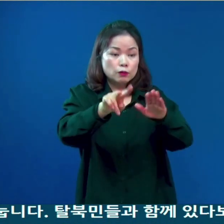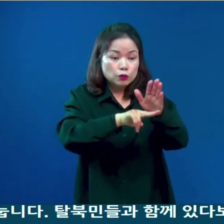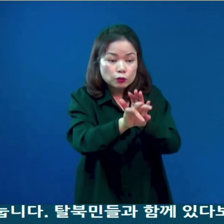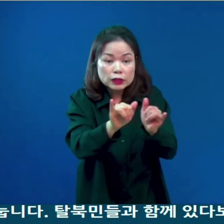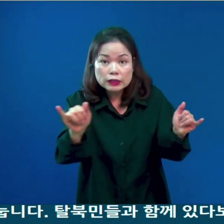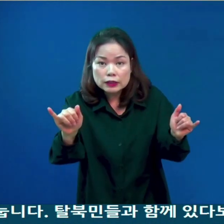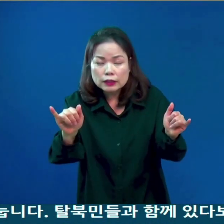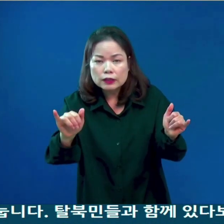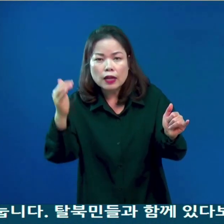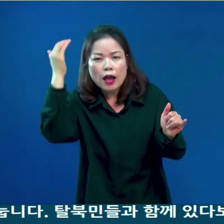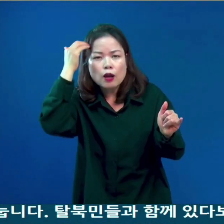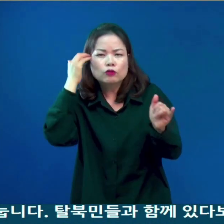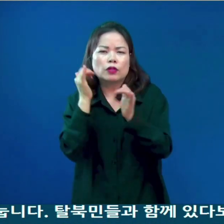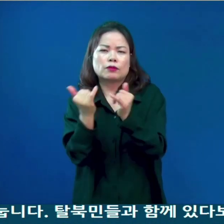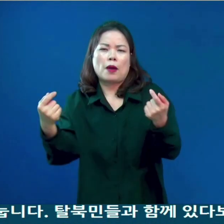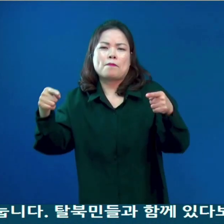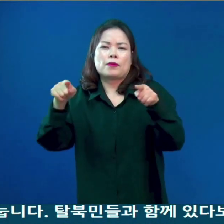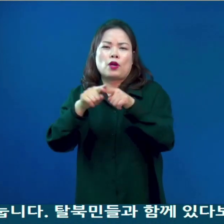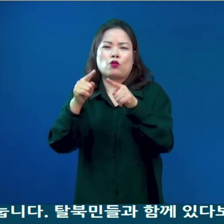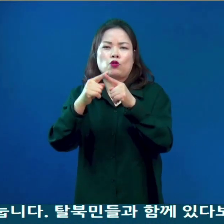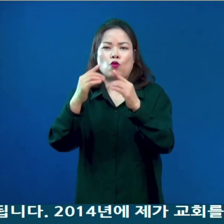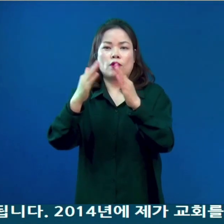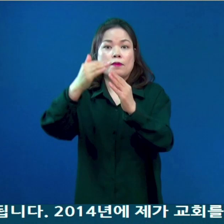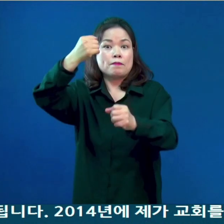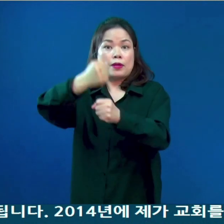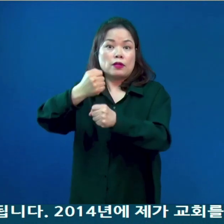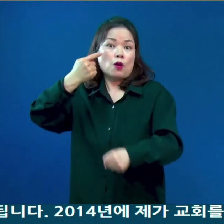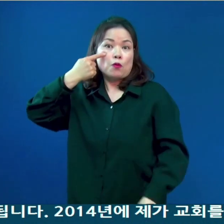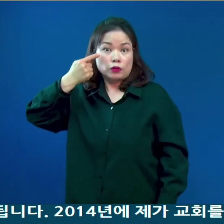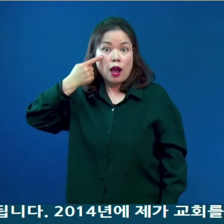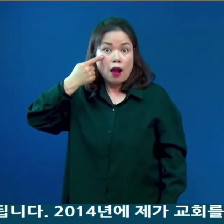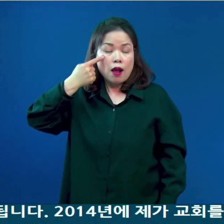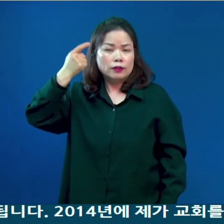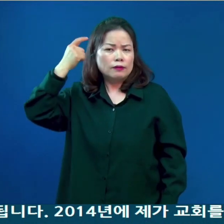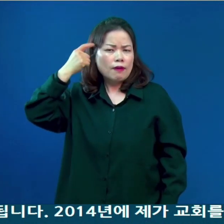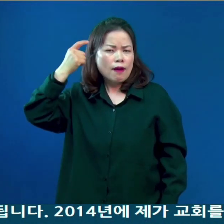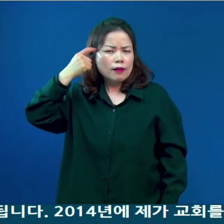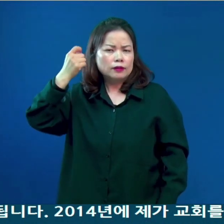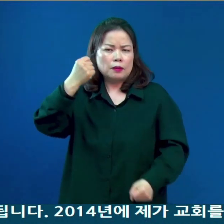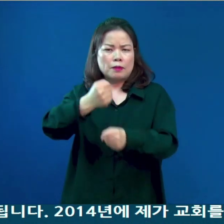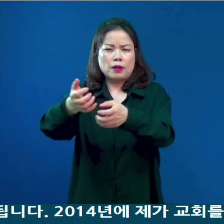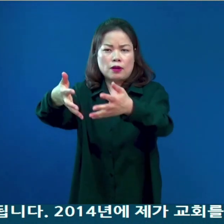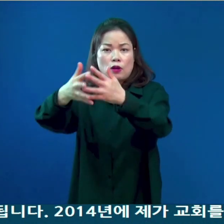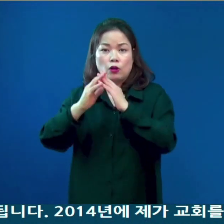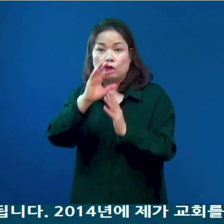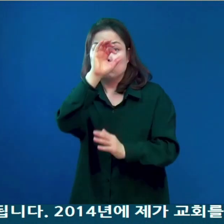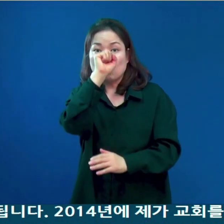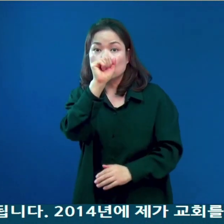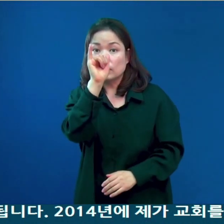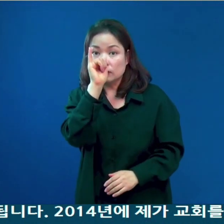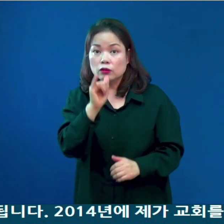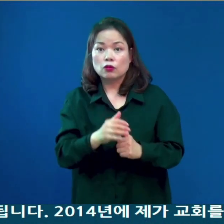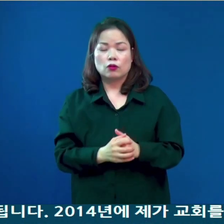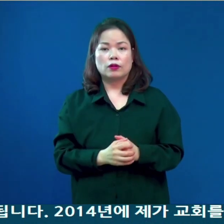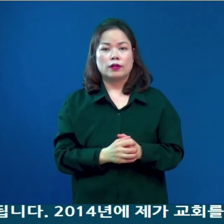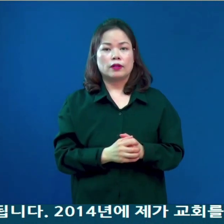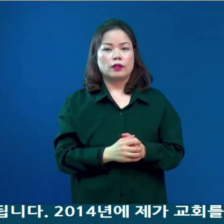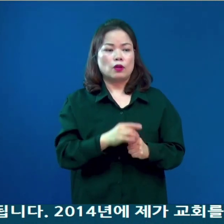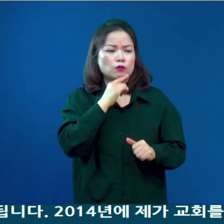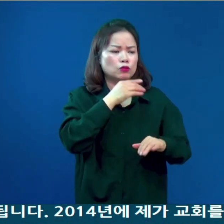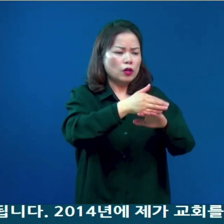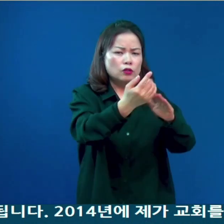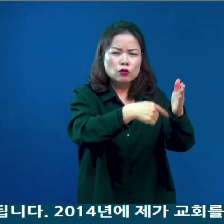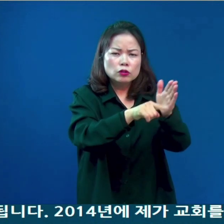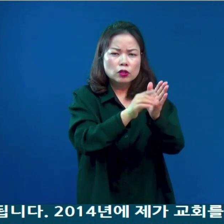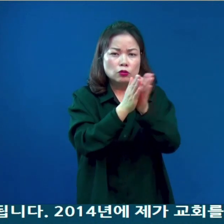우리 남한 사람들도 함께 교회를 만들어 보자 해서 했는데 좋은 점이 하나 있어요. 북한을 위해서